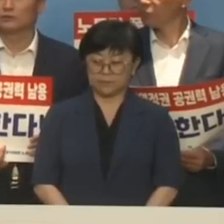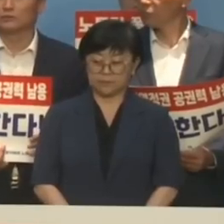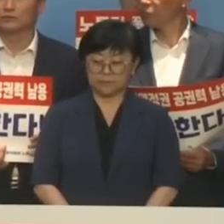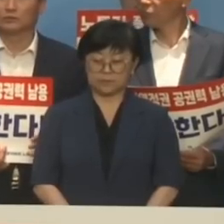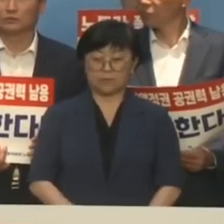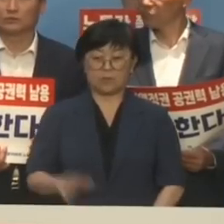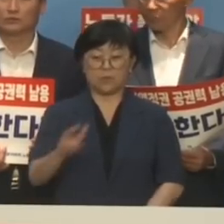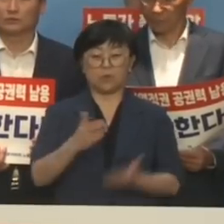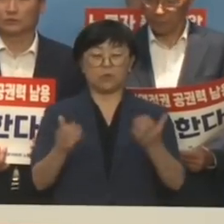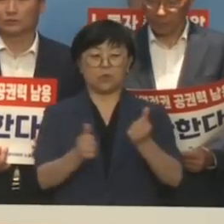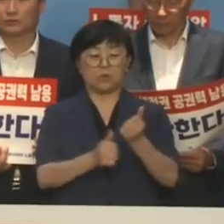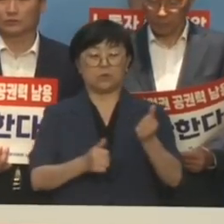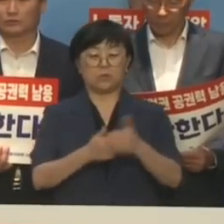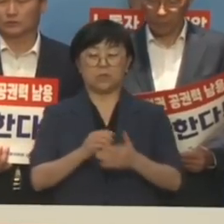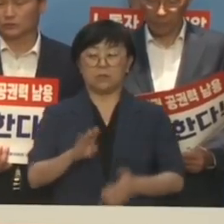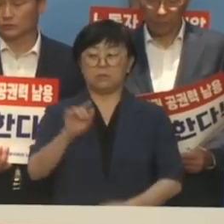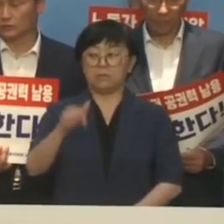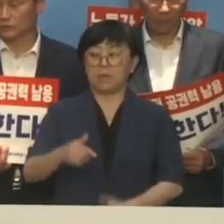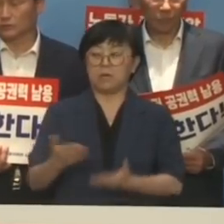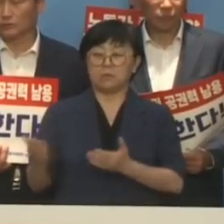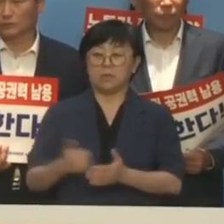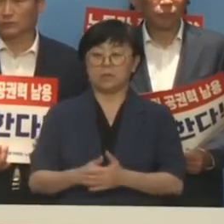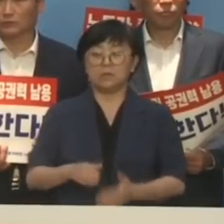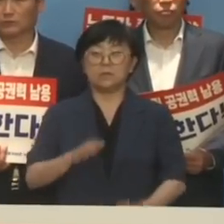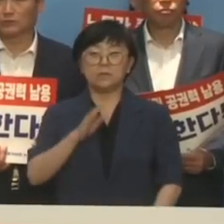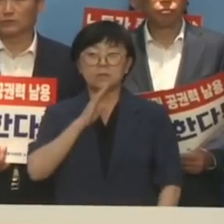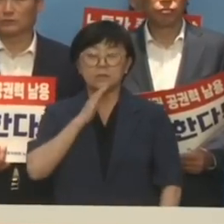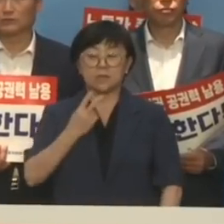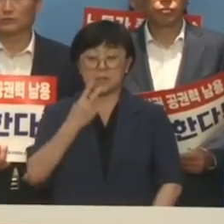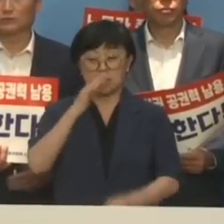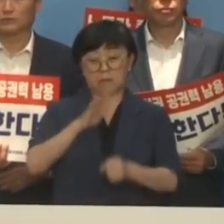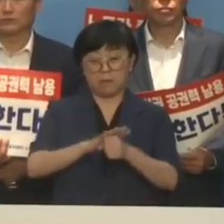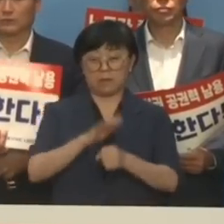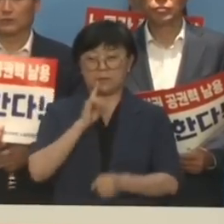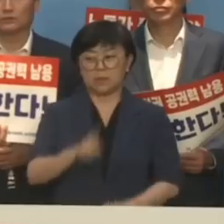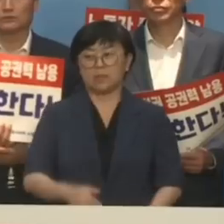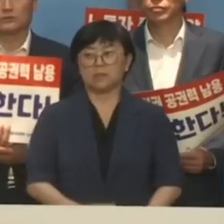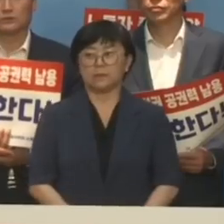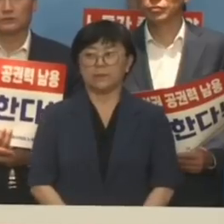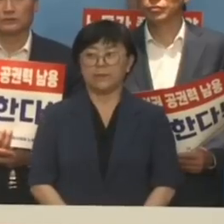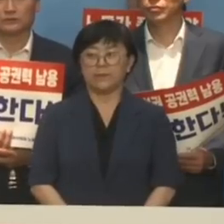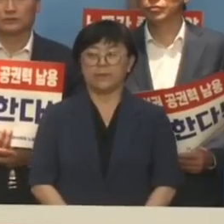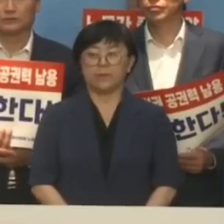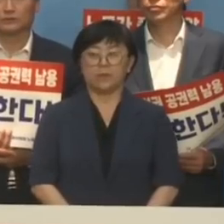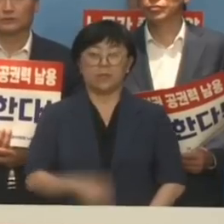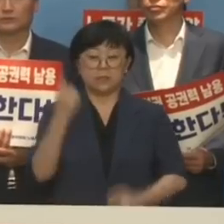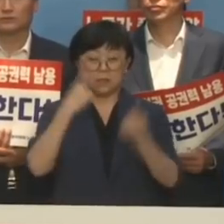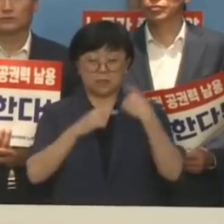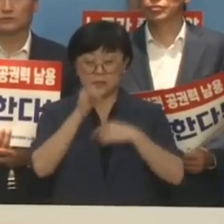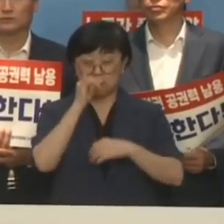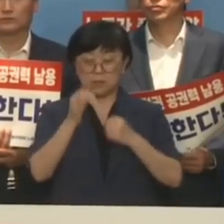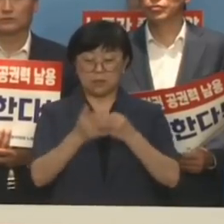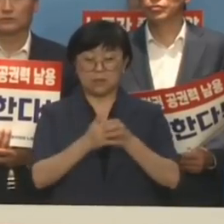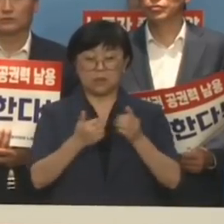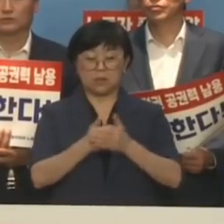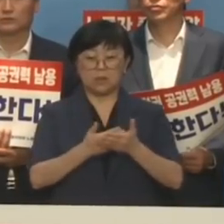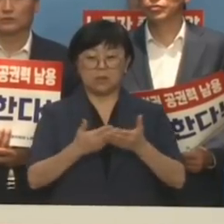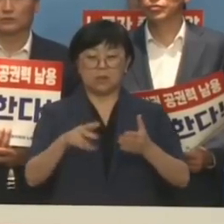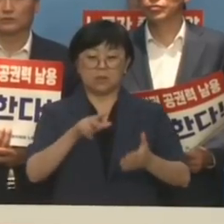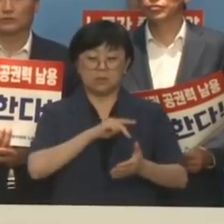네, 전국 노동위원장 박홍배입니다. 참담한 심정을 금할 수 없습니다. 그리고 부상당하신